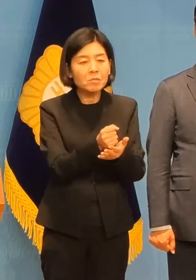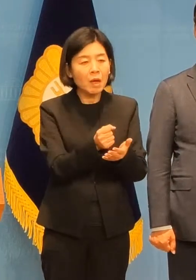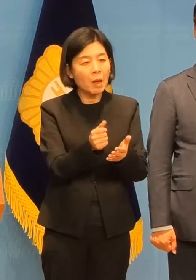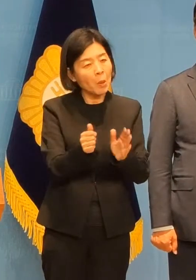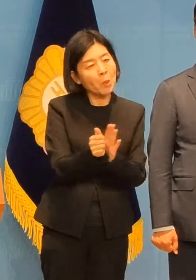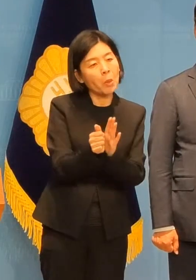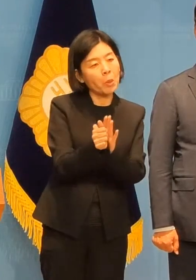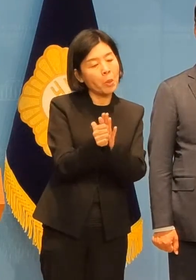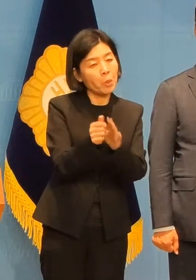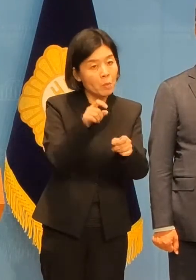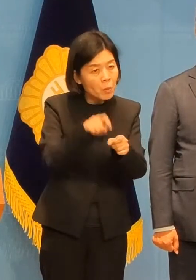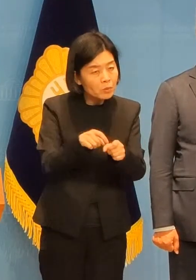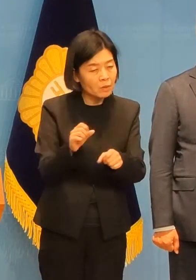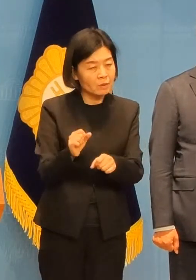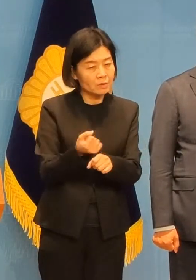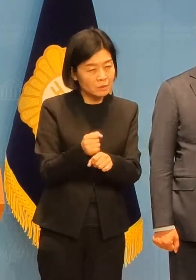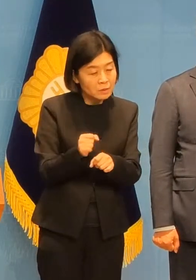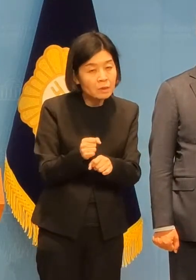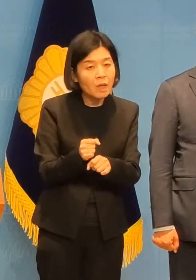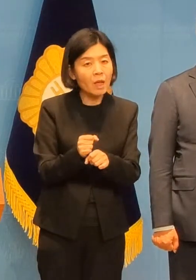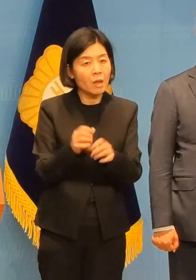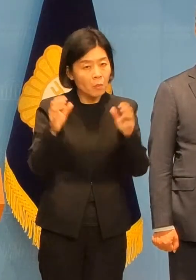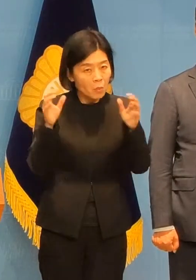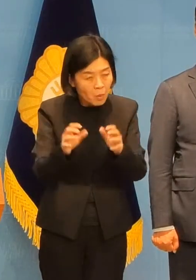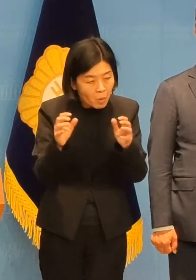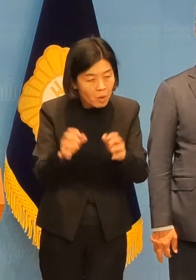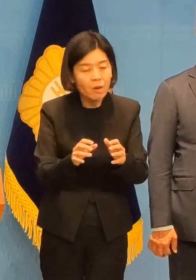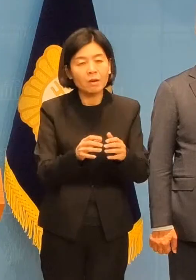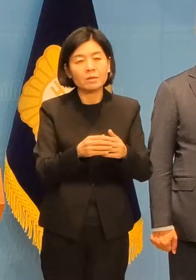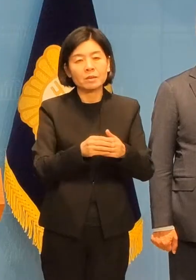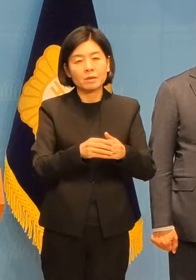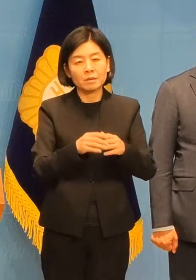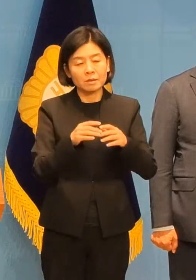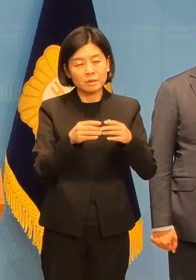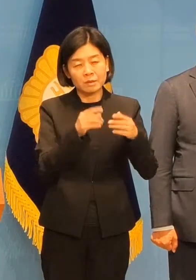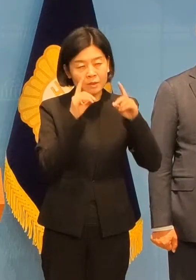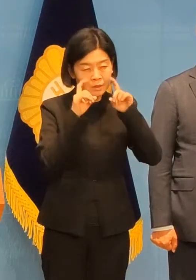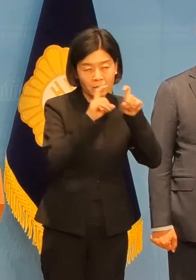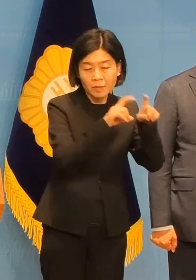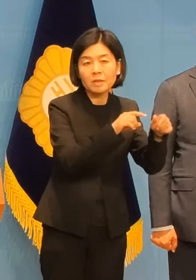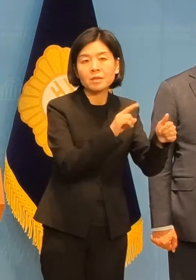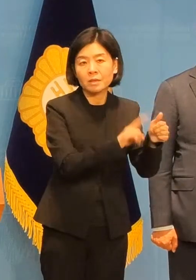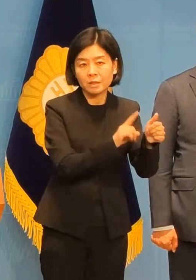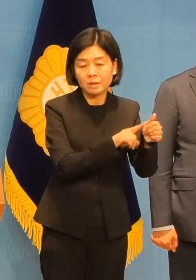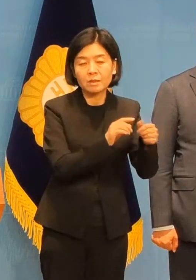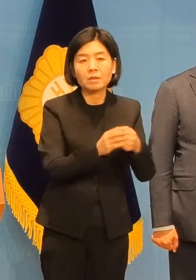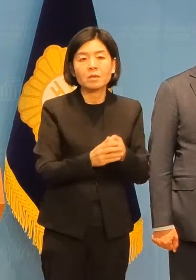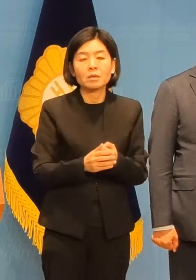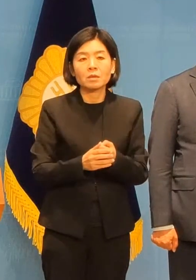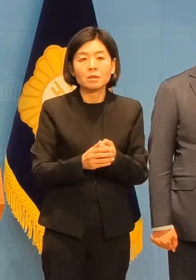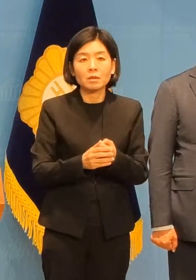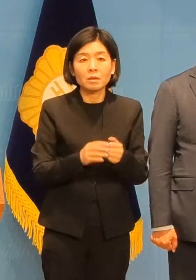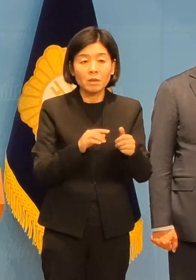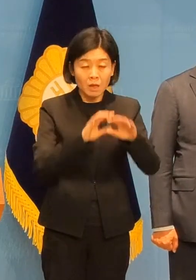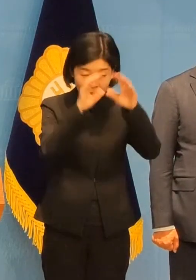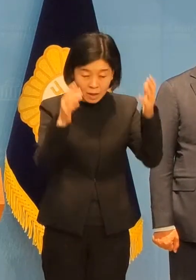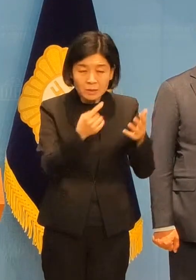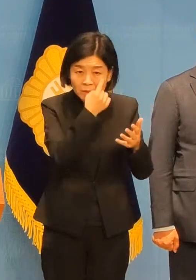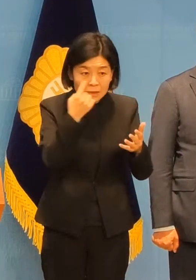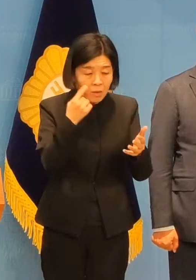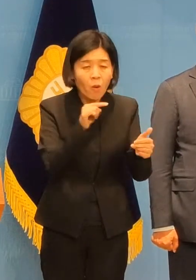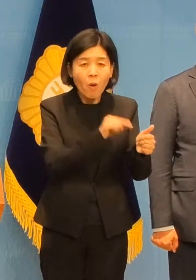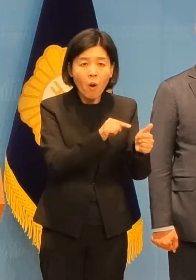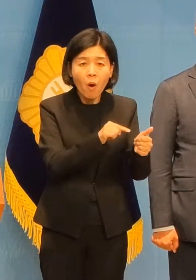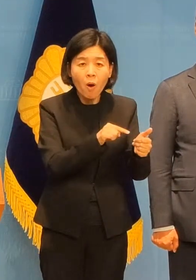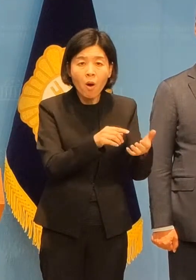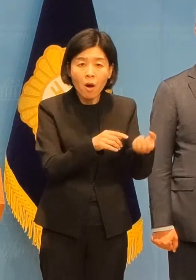위한 모임에 참석해서 이를 주도한 혐의를 받고 있는 것입니다. 그러나 이러한 모든 증거를